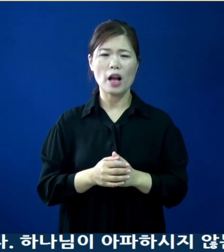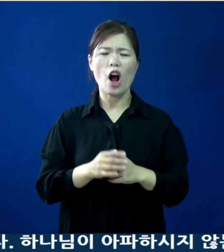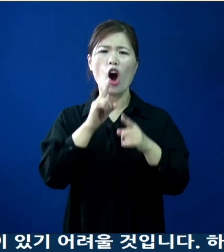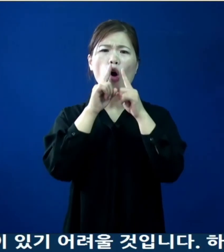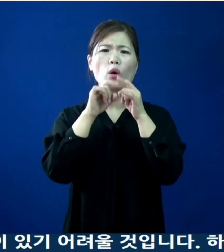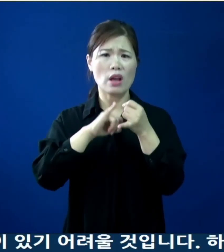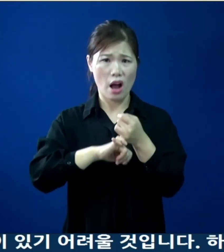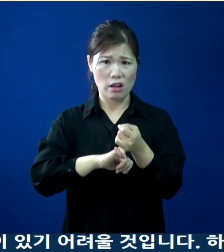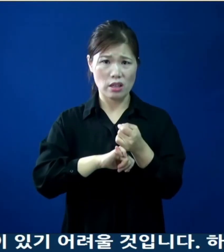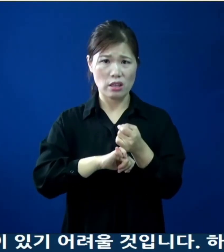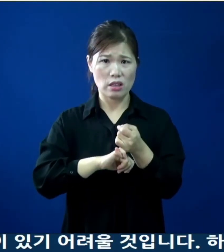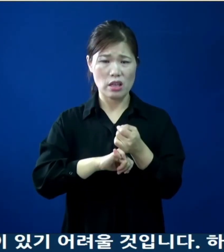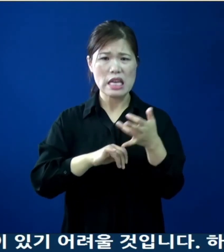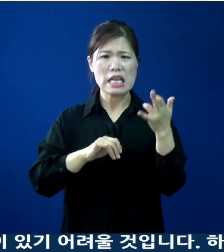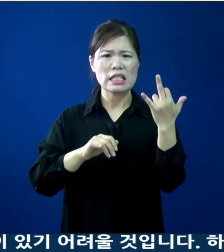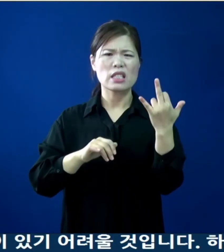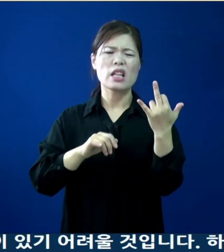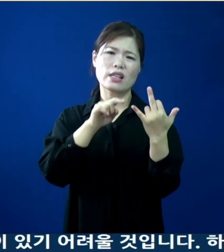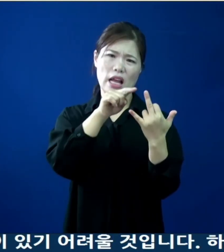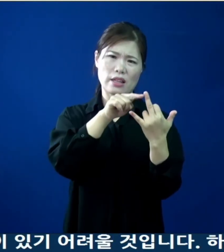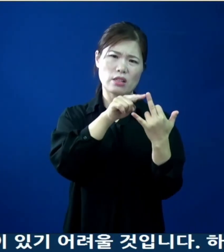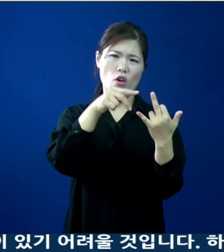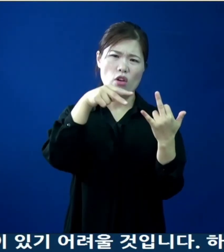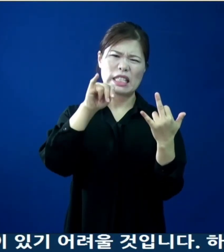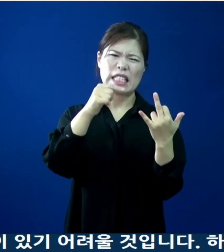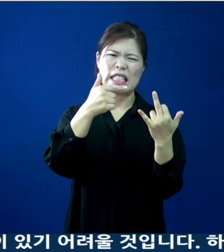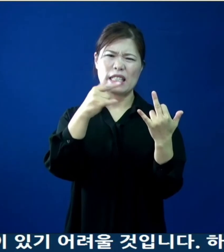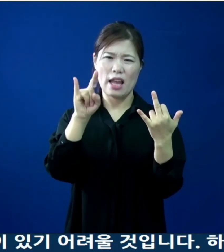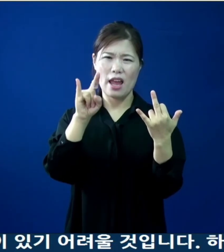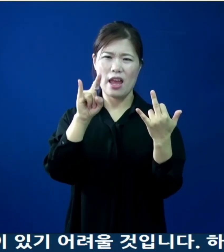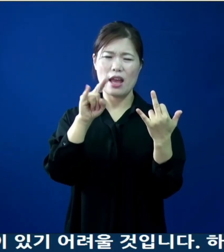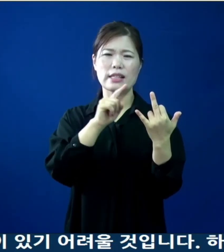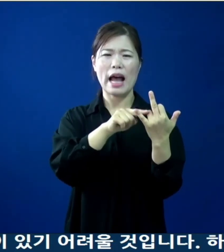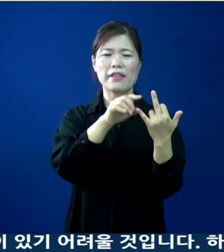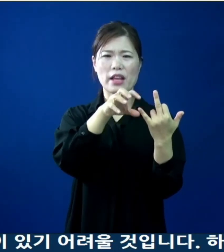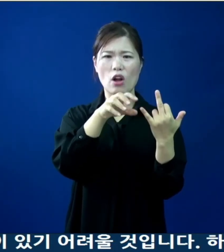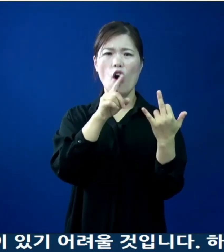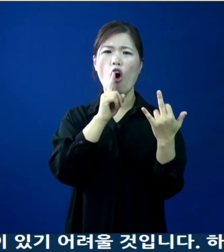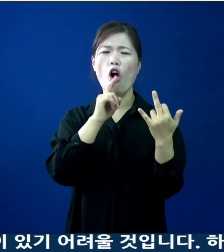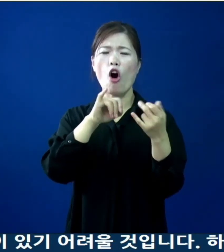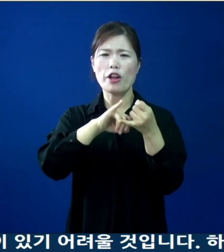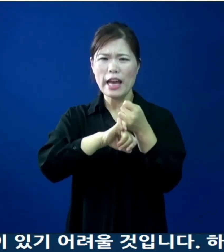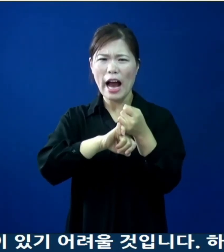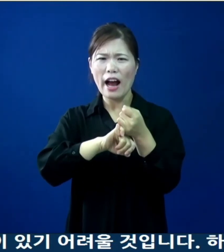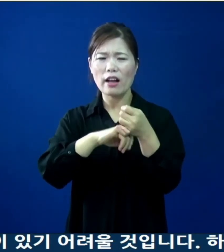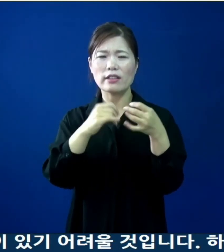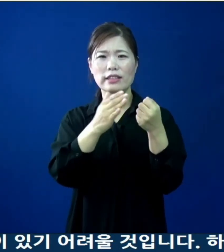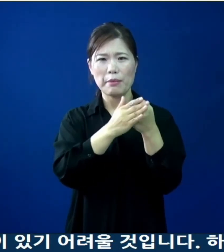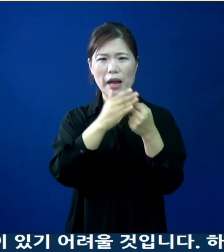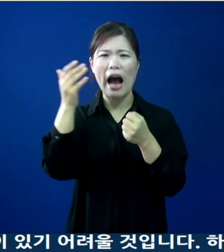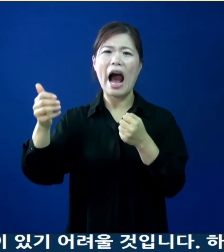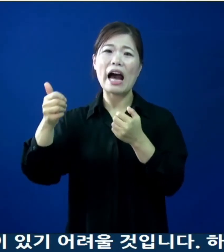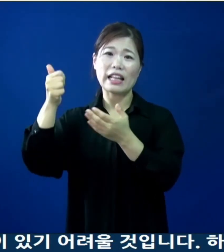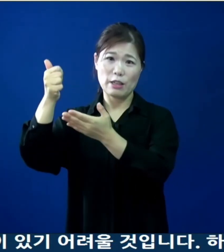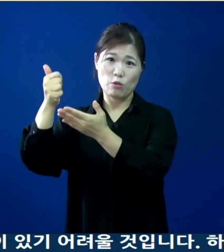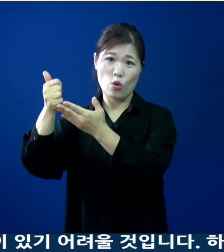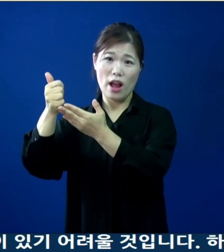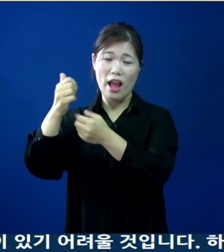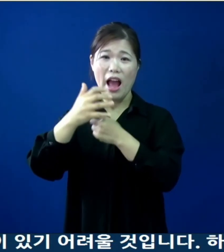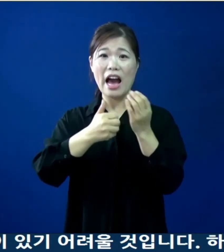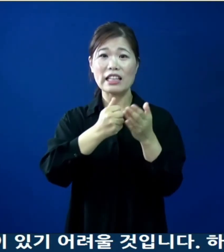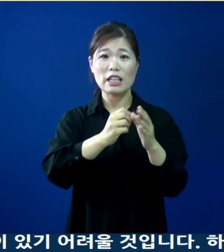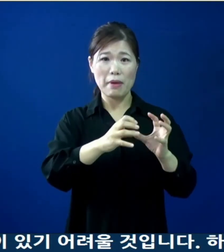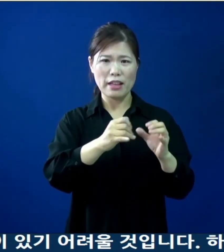언약이 시내산에서의 언약 때문에 하나님과 하나님의 백성들이 결속되어졌습니다. 근데